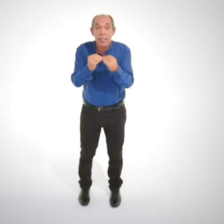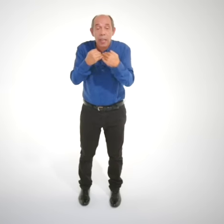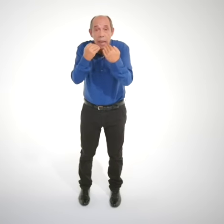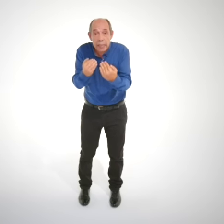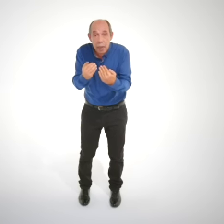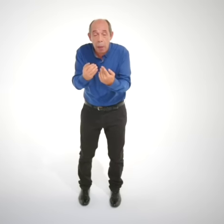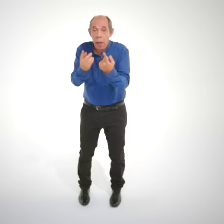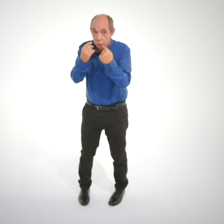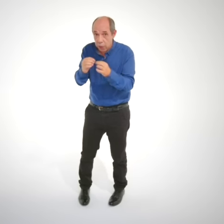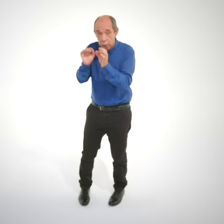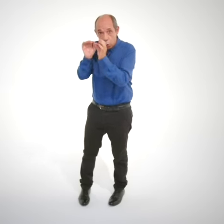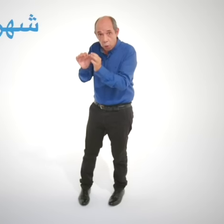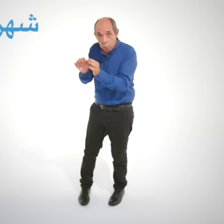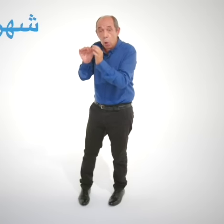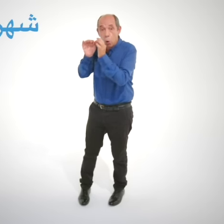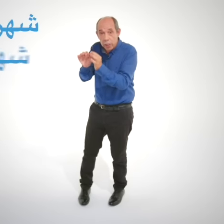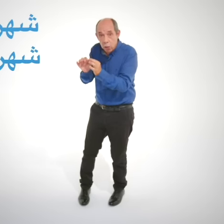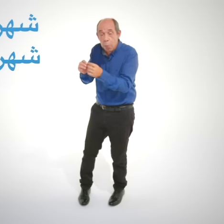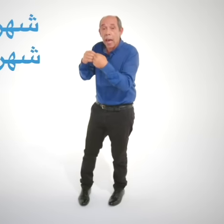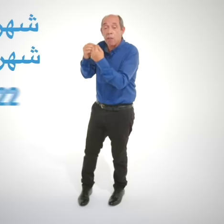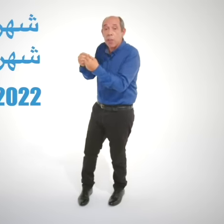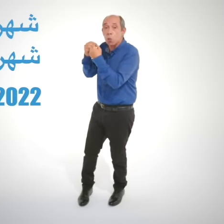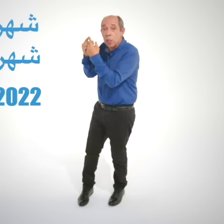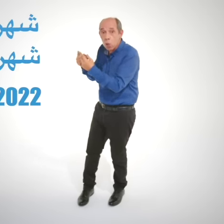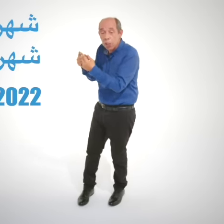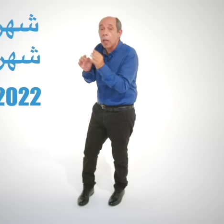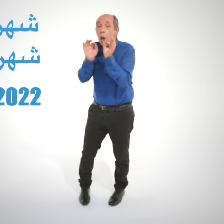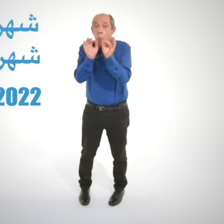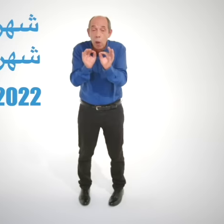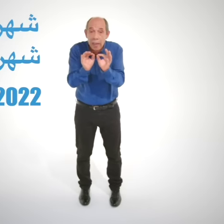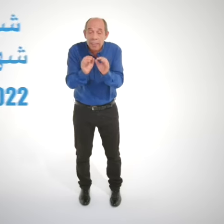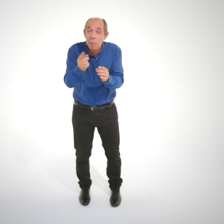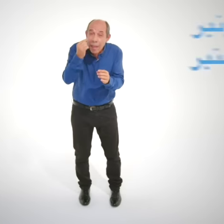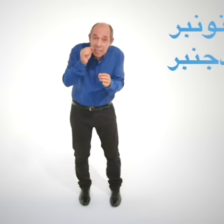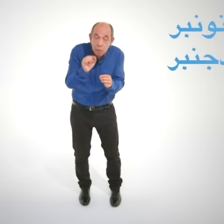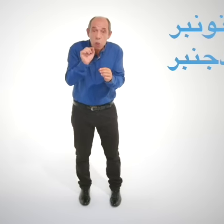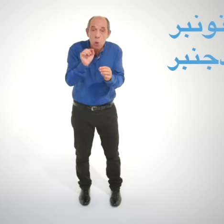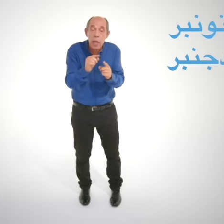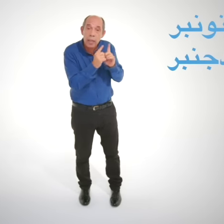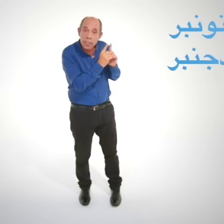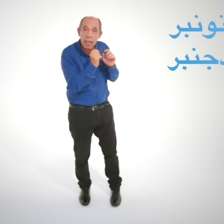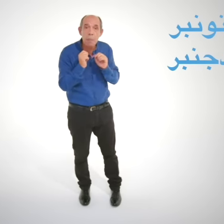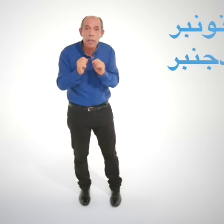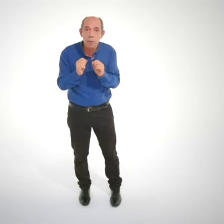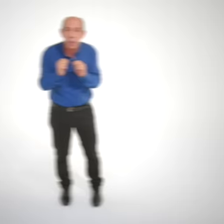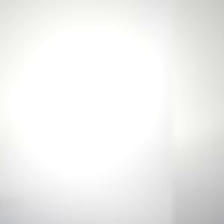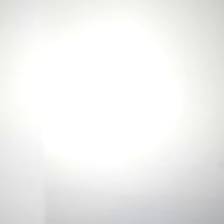استهلاك الكهرباء في شهر نوفمبر وديسمبر 2022 مقارنة مع نفس الشهورة ديال العام اللي فات.